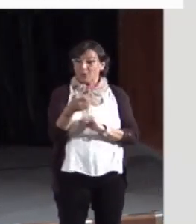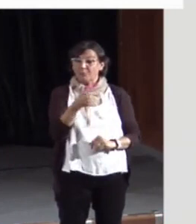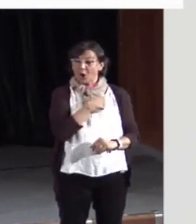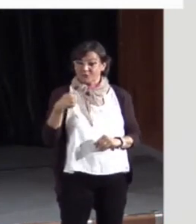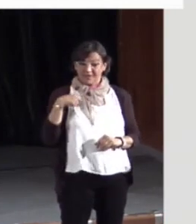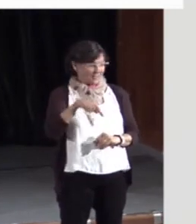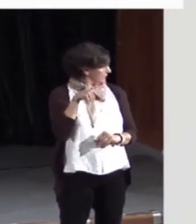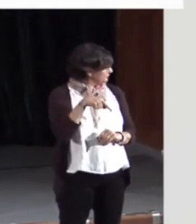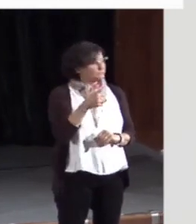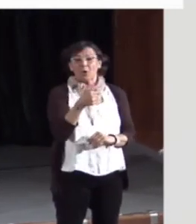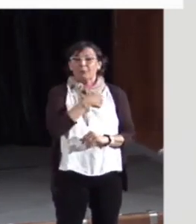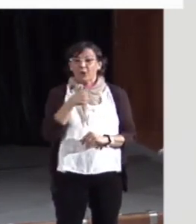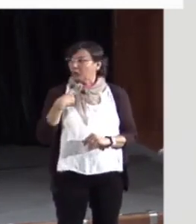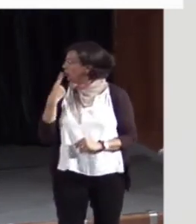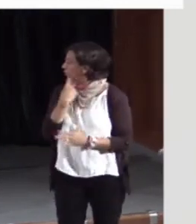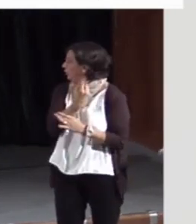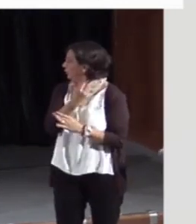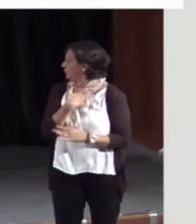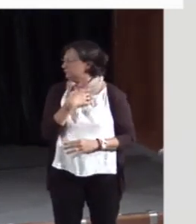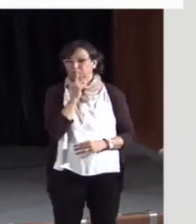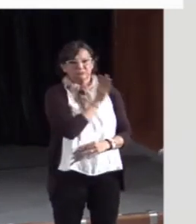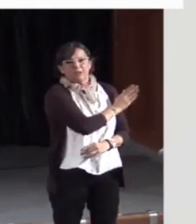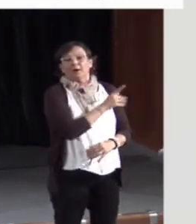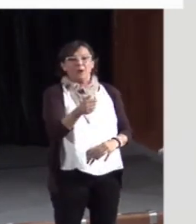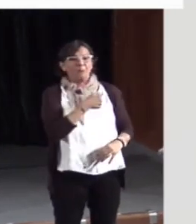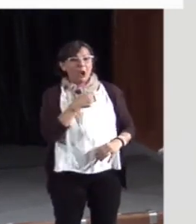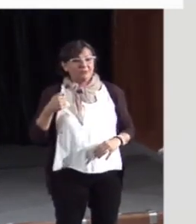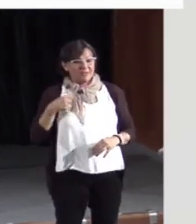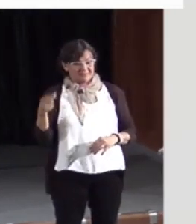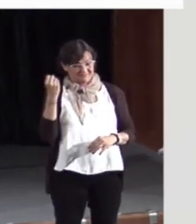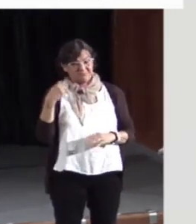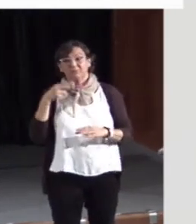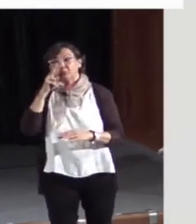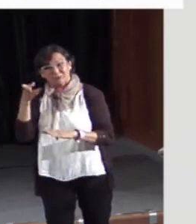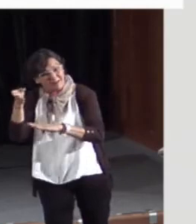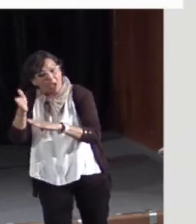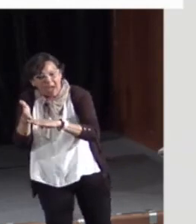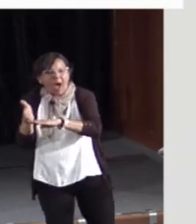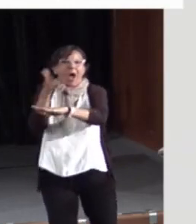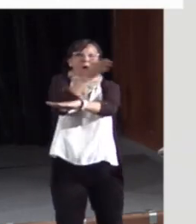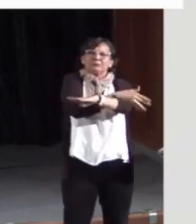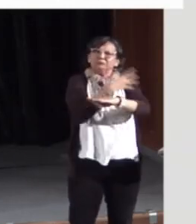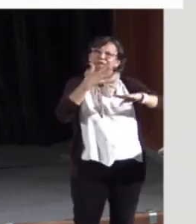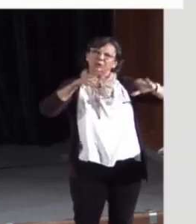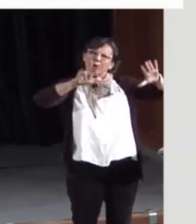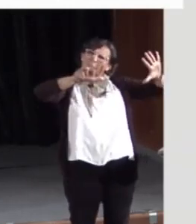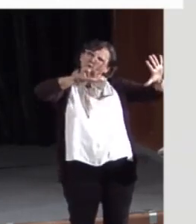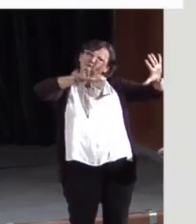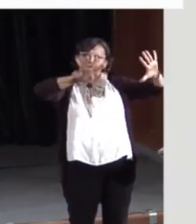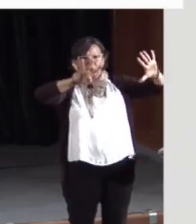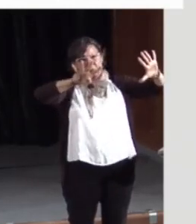También es algo muy interesante que de hecho estuvimos hablando en Polonia, no me estás llamando la atención por el tiempo, ¿no?